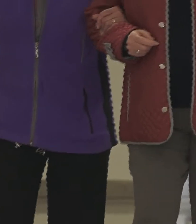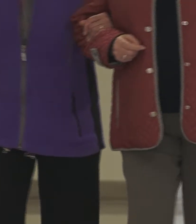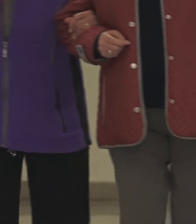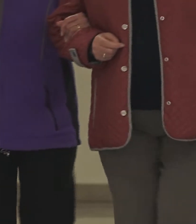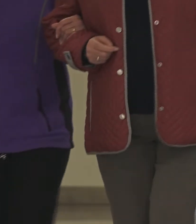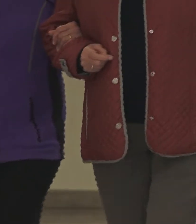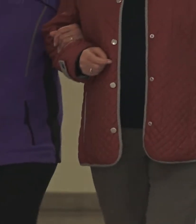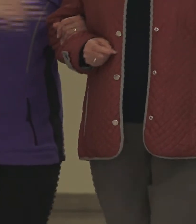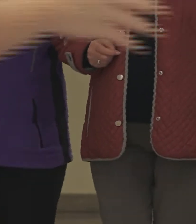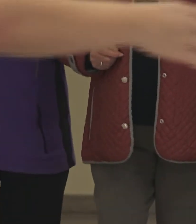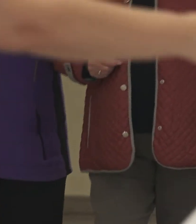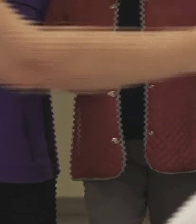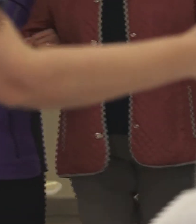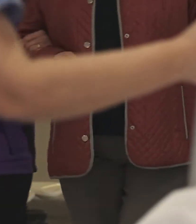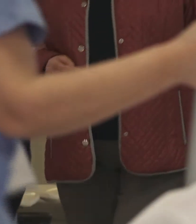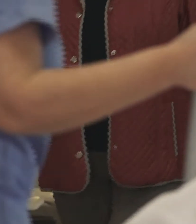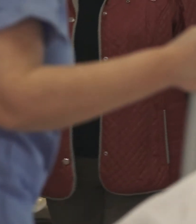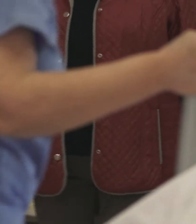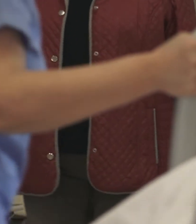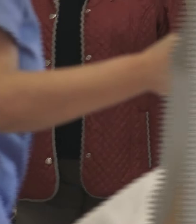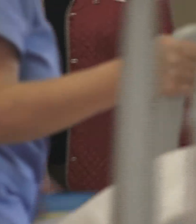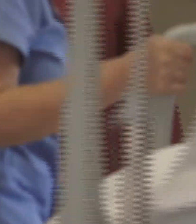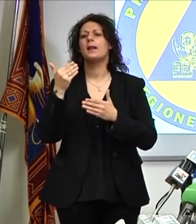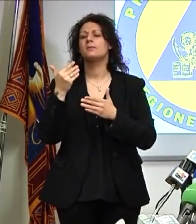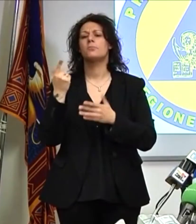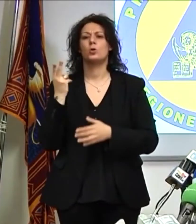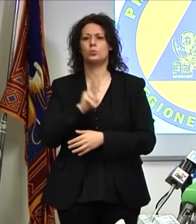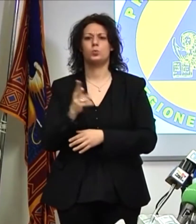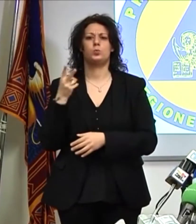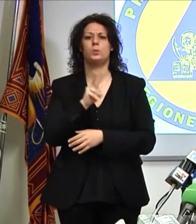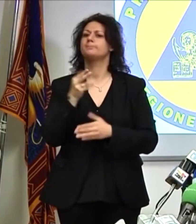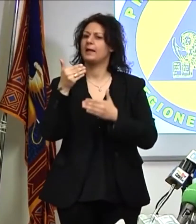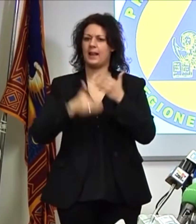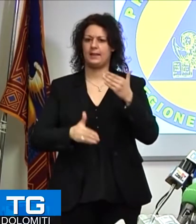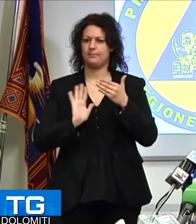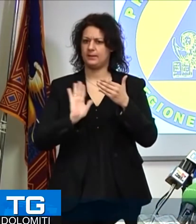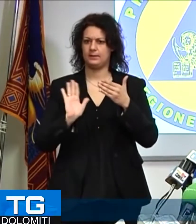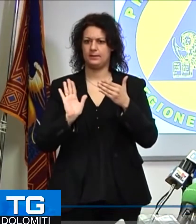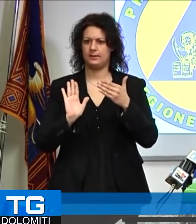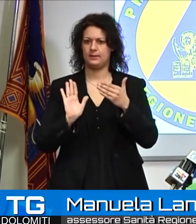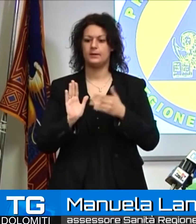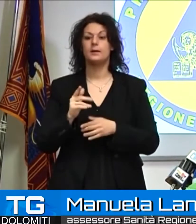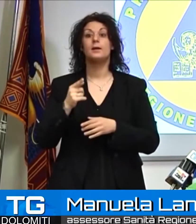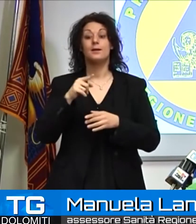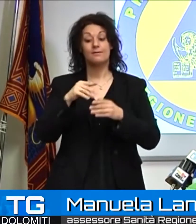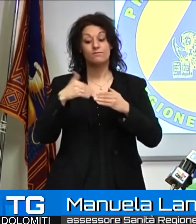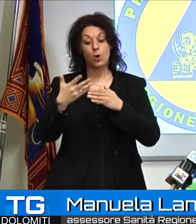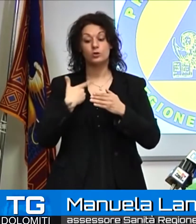il discorso degli accessi negli ospedali. Gli accessi sono presidiati da personale